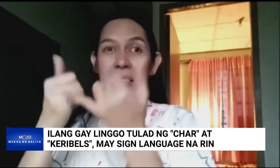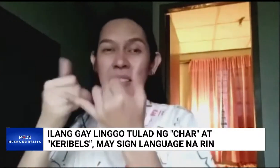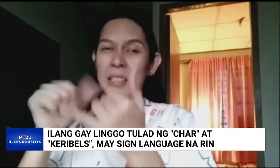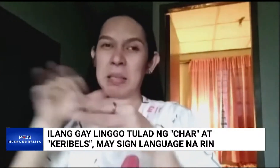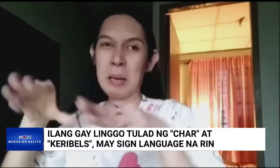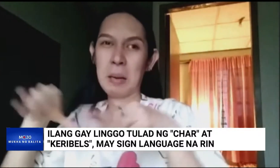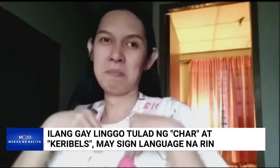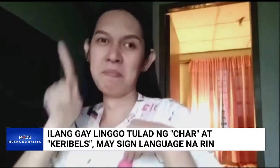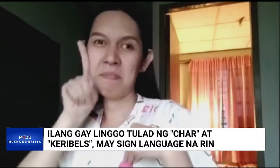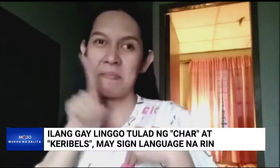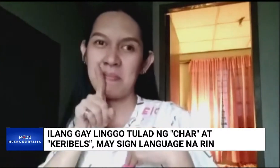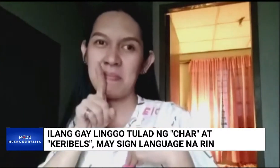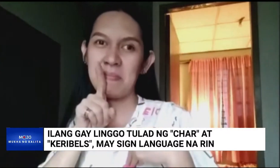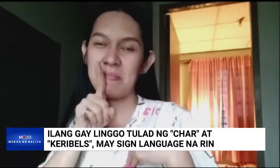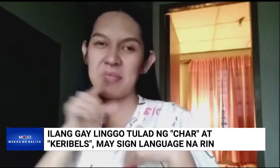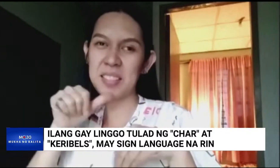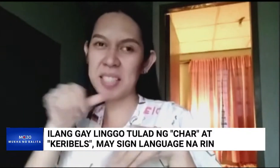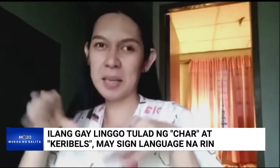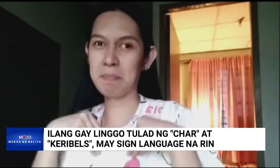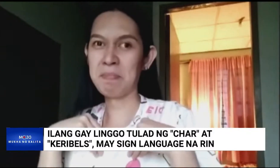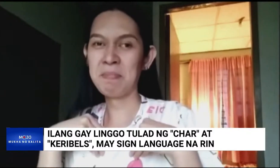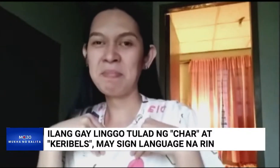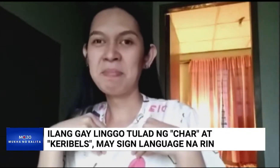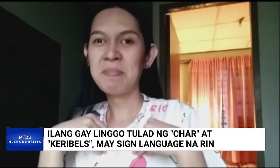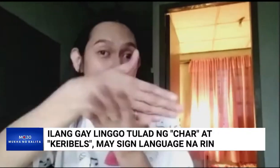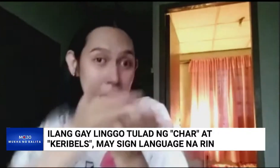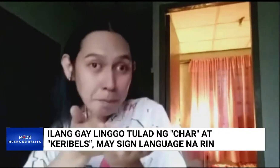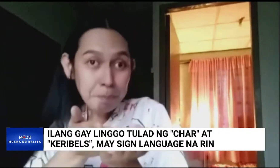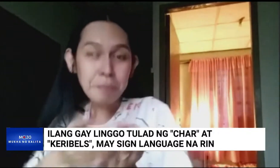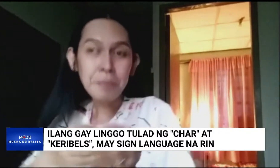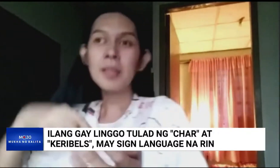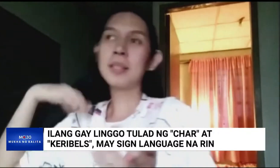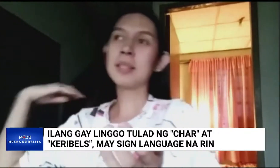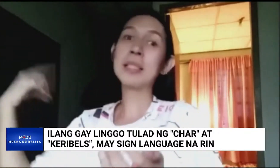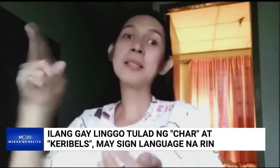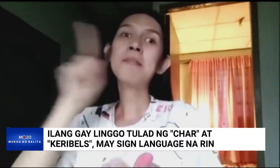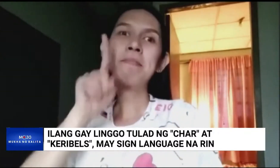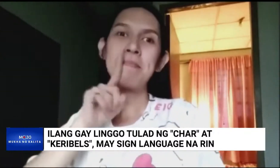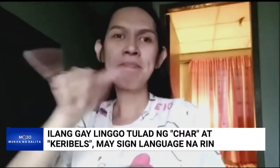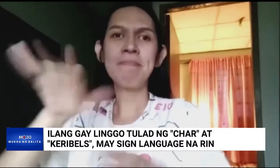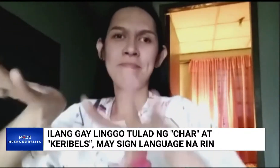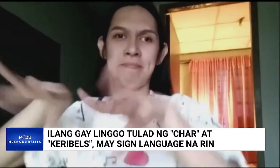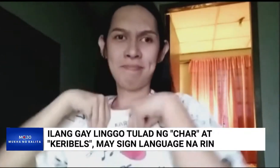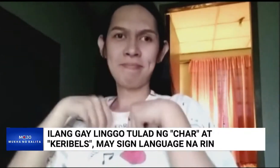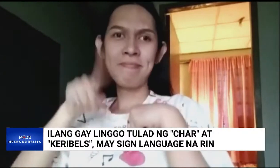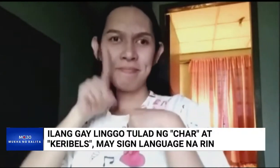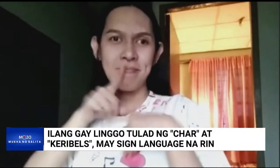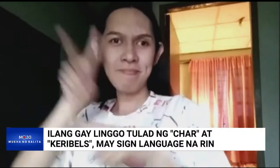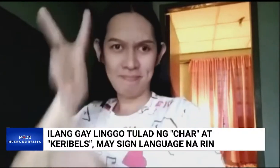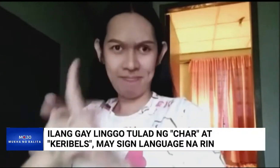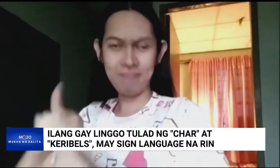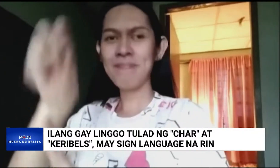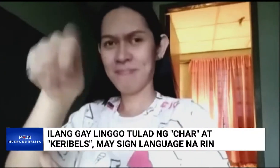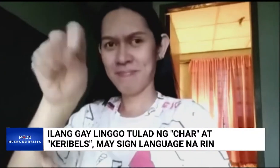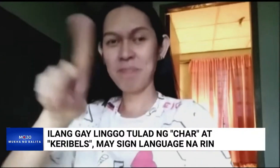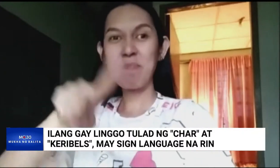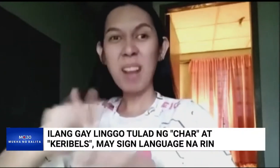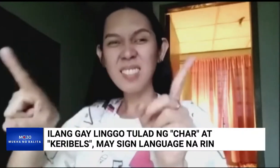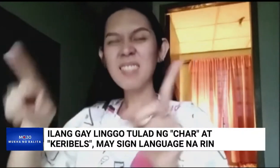Tapos some company hindi rin nag-a-accept ng deaf. So some naman, yung deaf, ina-accept. So pag nag-apply